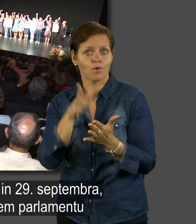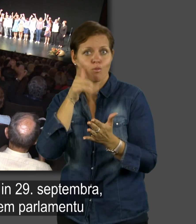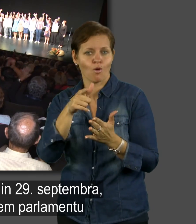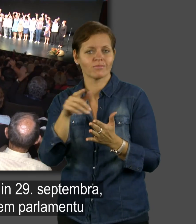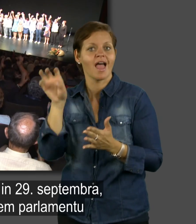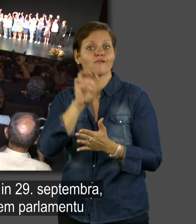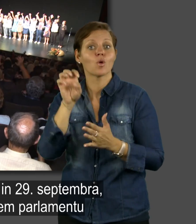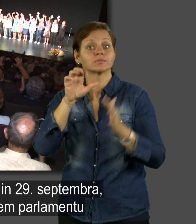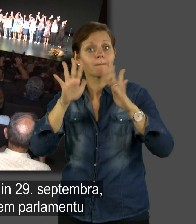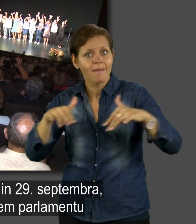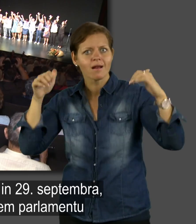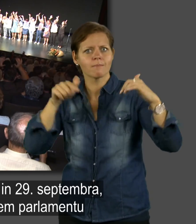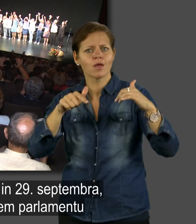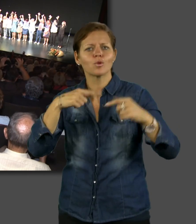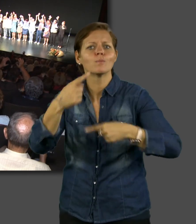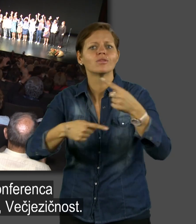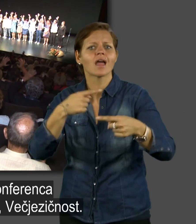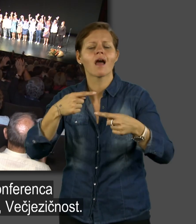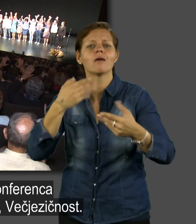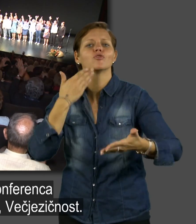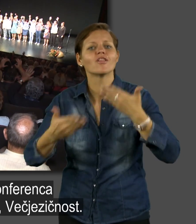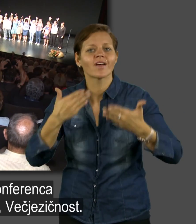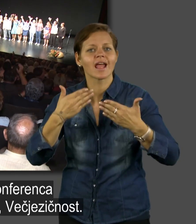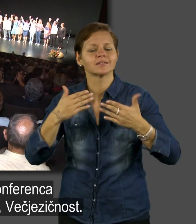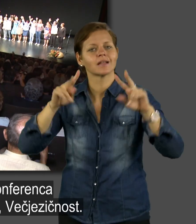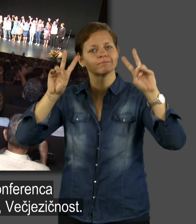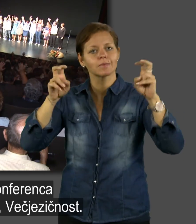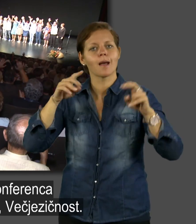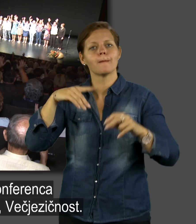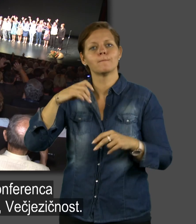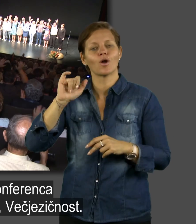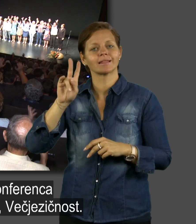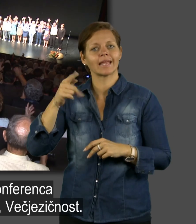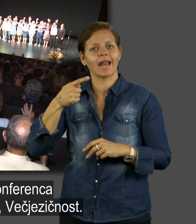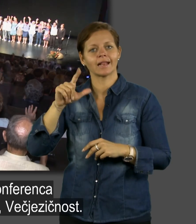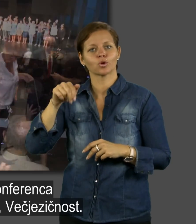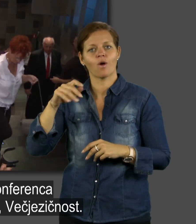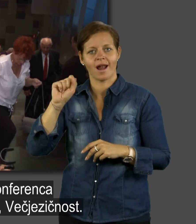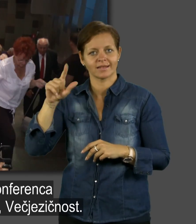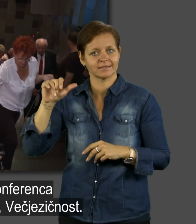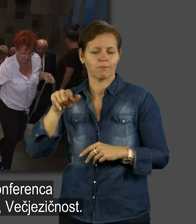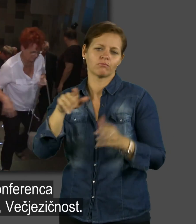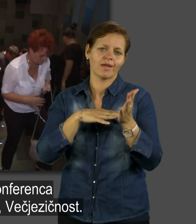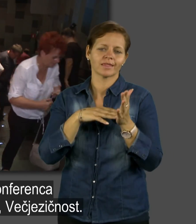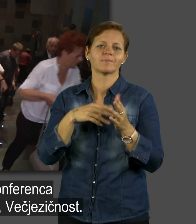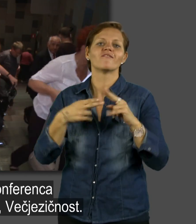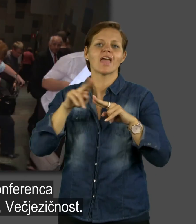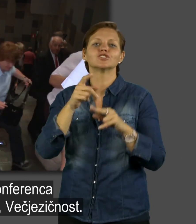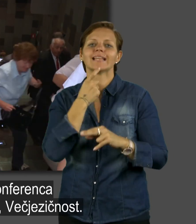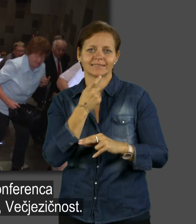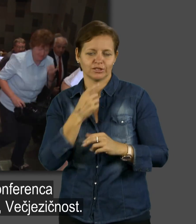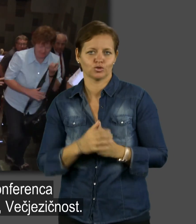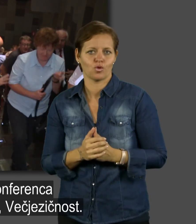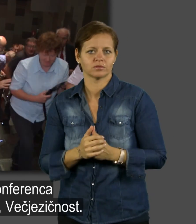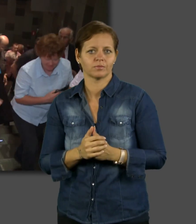29. septembra, ko bo v Evropskem parlamentu potekala konferenca Multilingualizem,